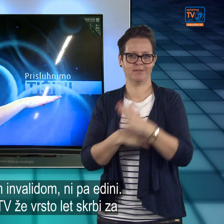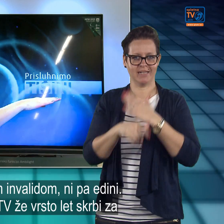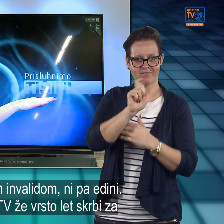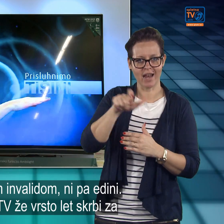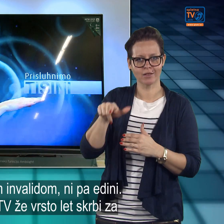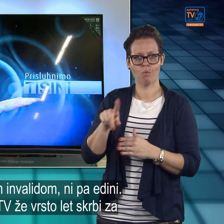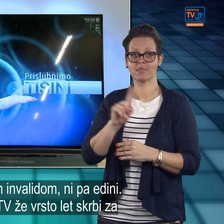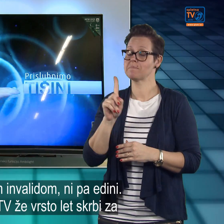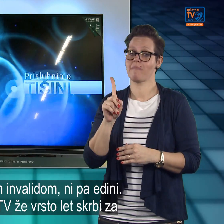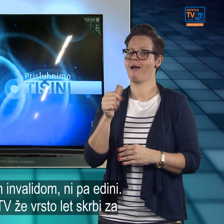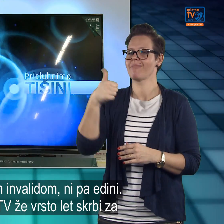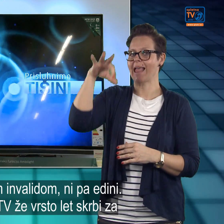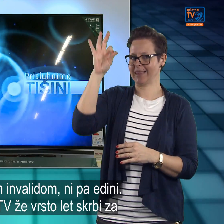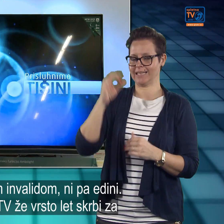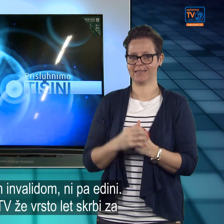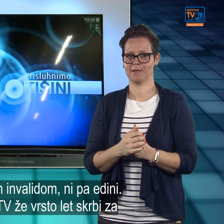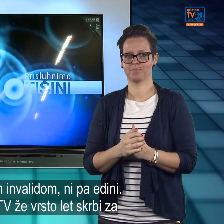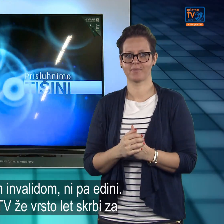edini.